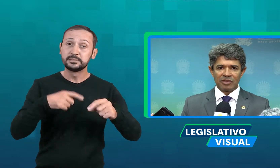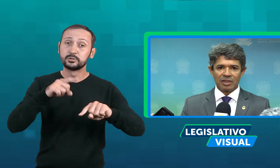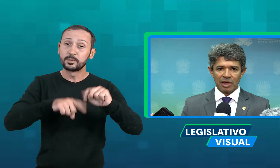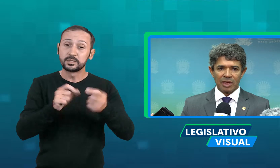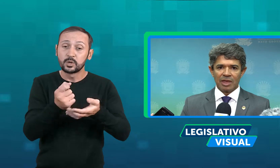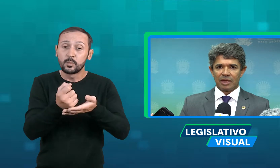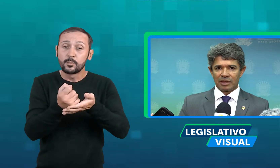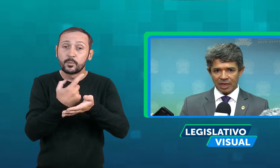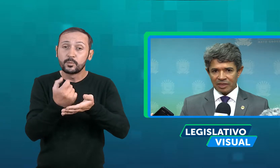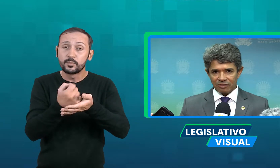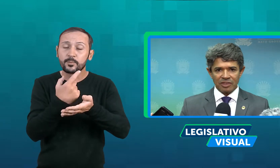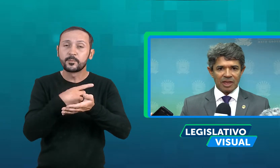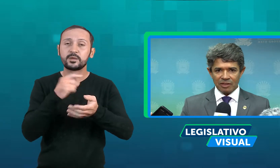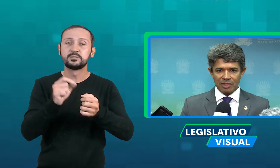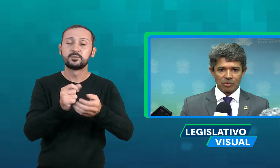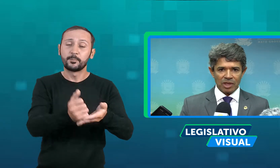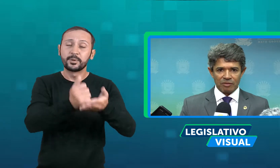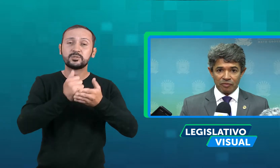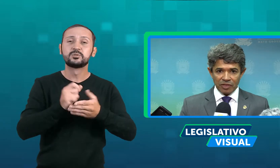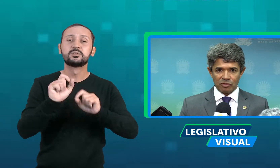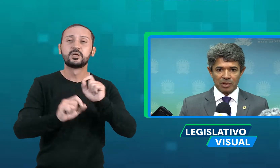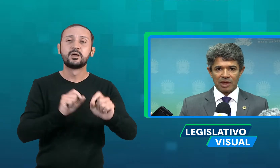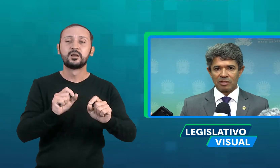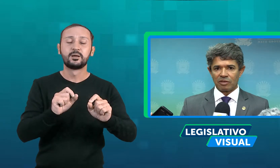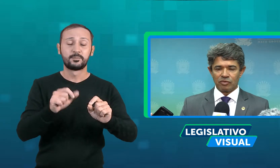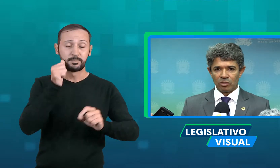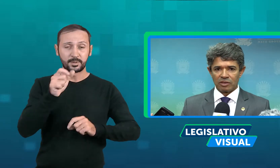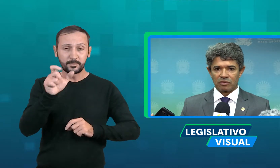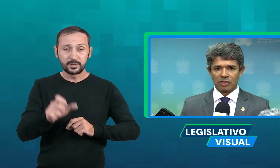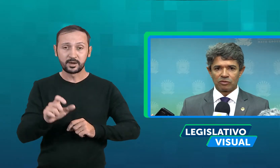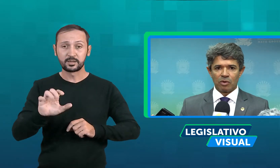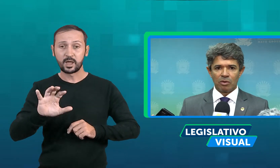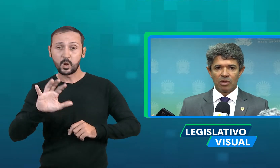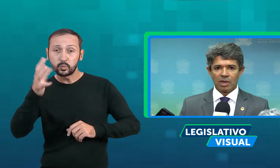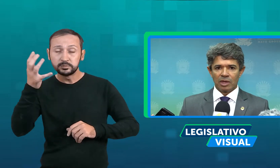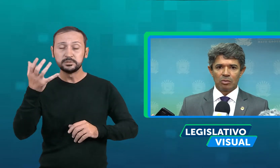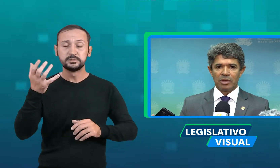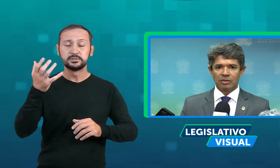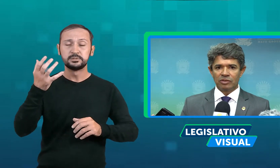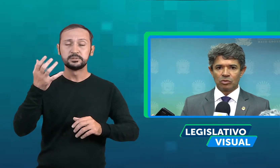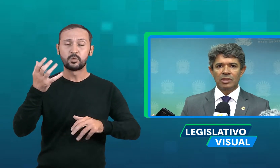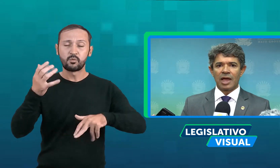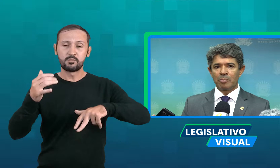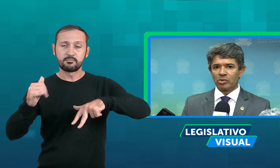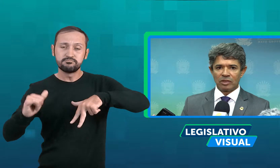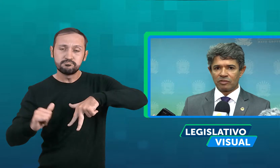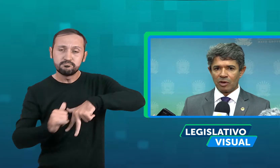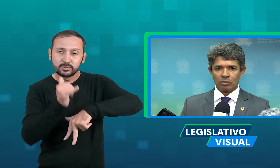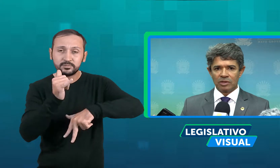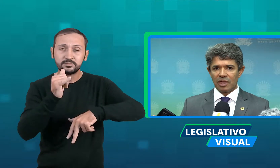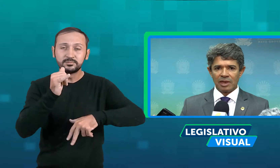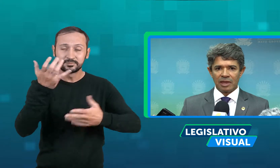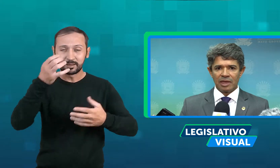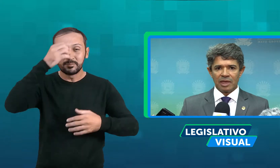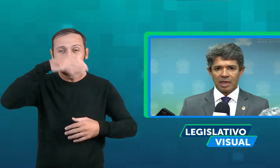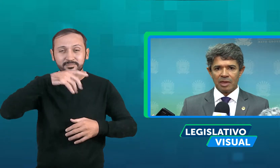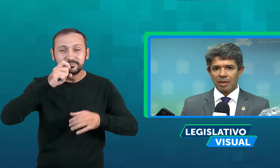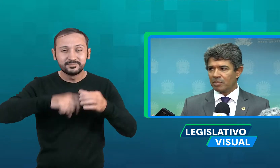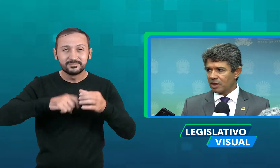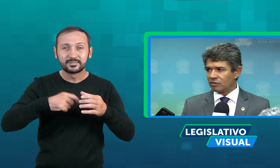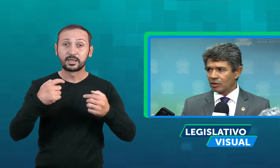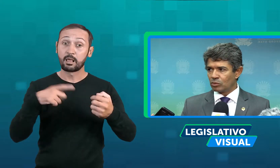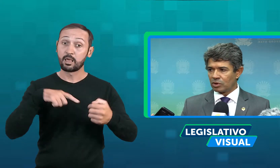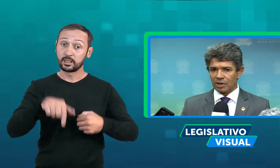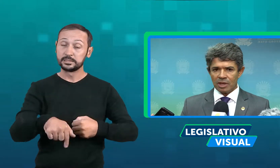venha trazer a esta mulher vítima dessa violência sexual realmente toda a proteção que ela